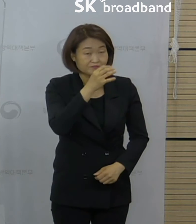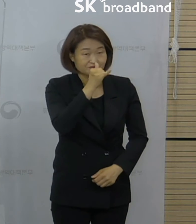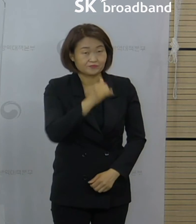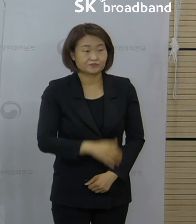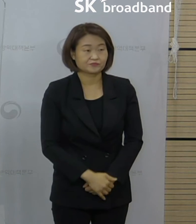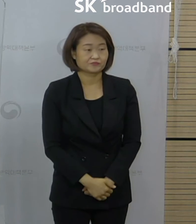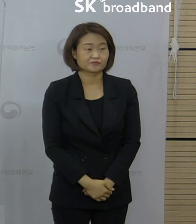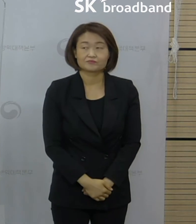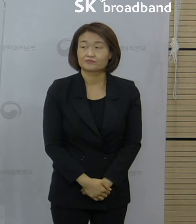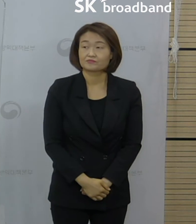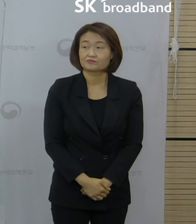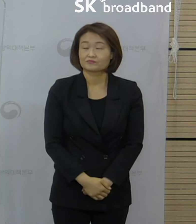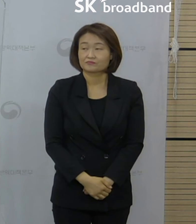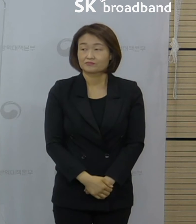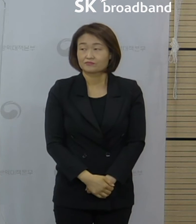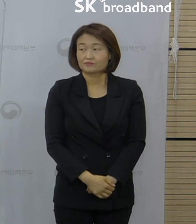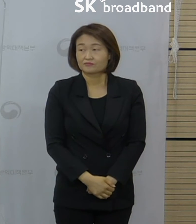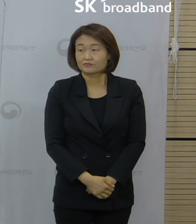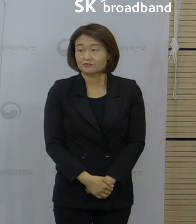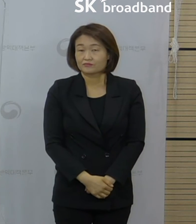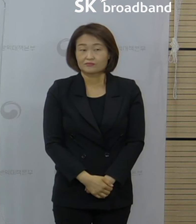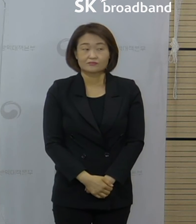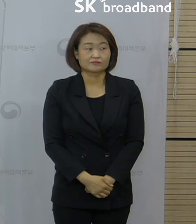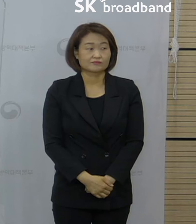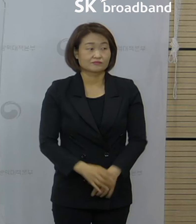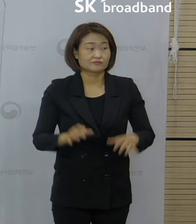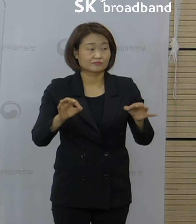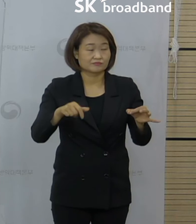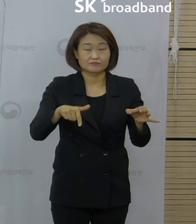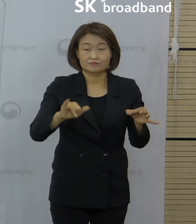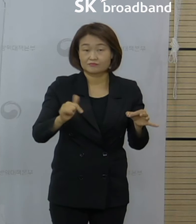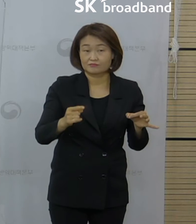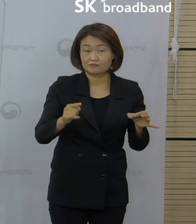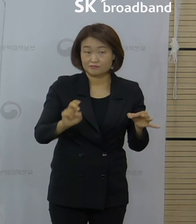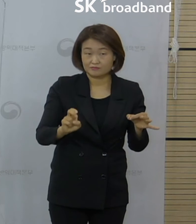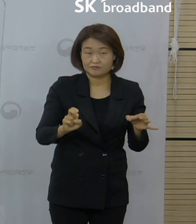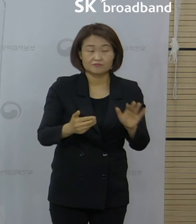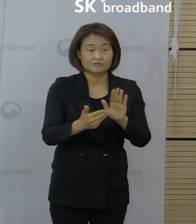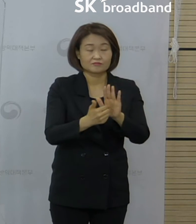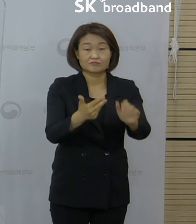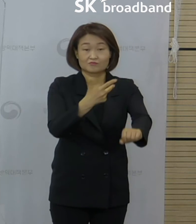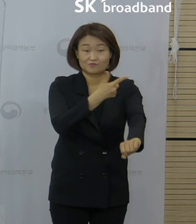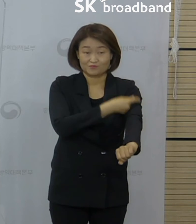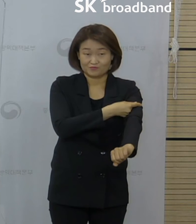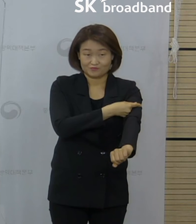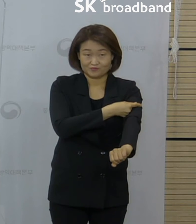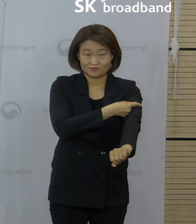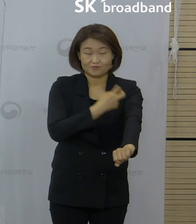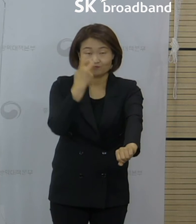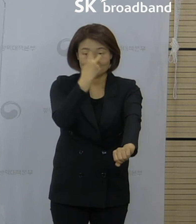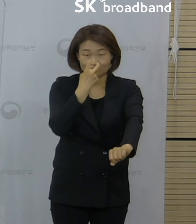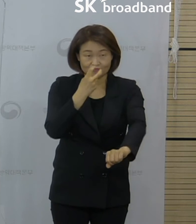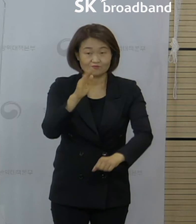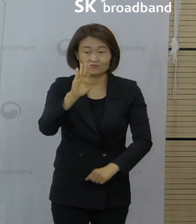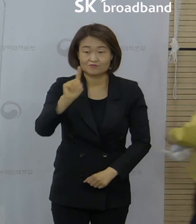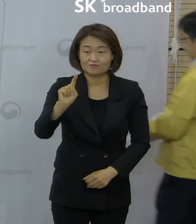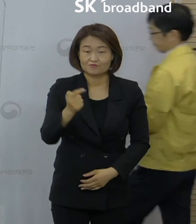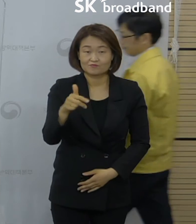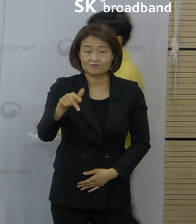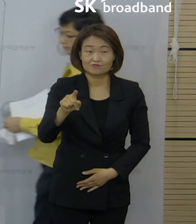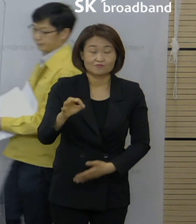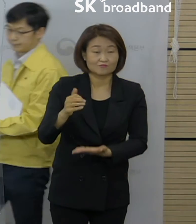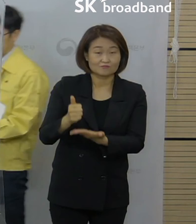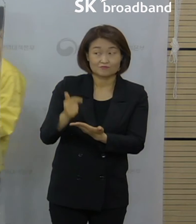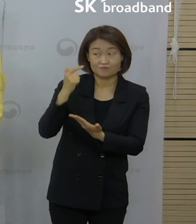단상으로 모셔서 질의 답변하겠습니다. 먼저 김기남 예방접종 관리 반장께 질문 드리겠습니다. 오늘